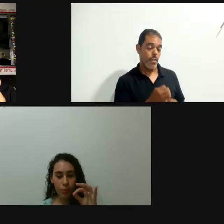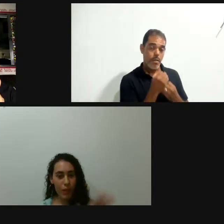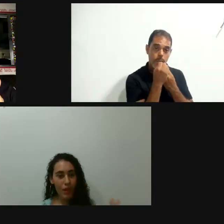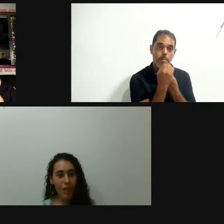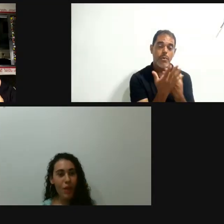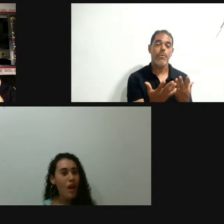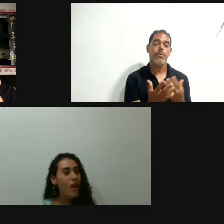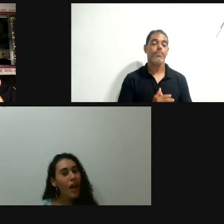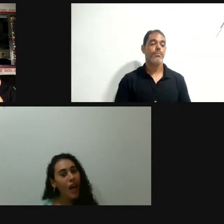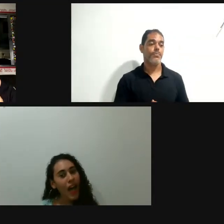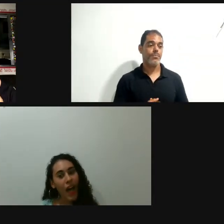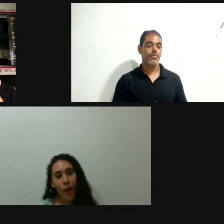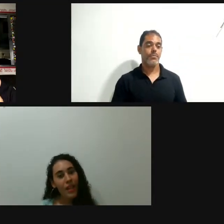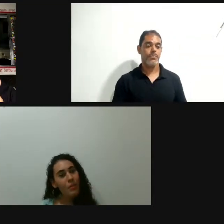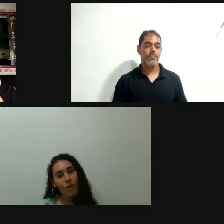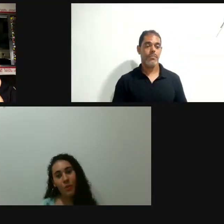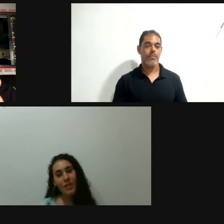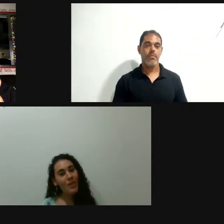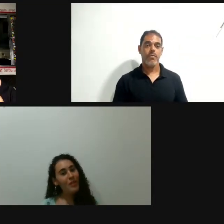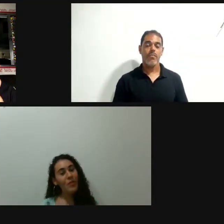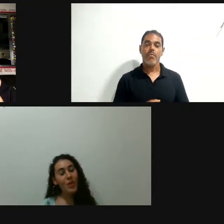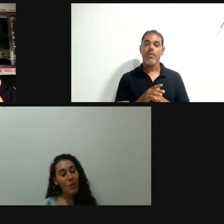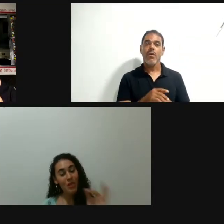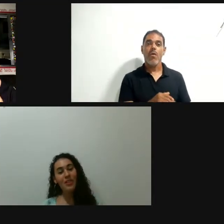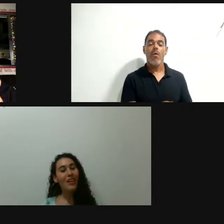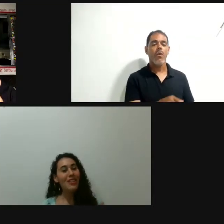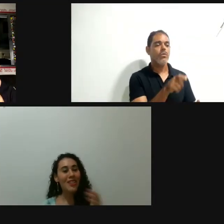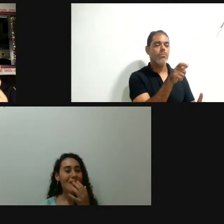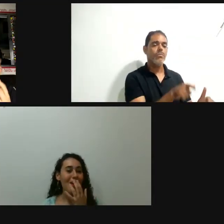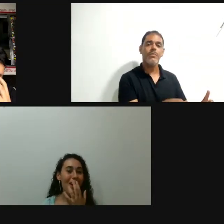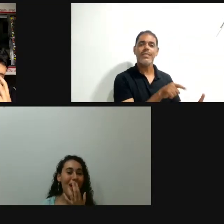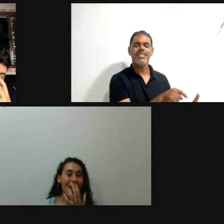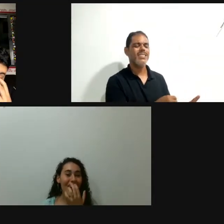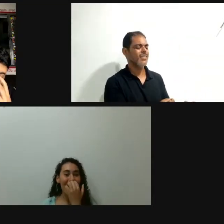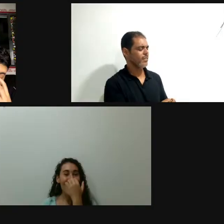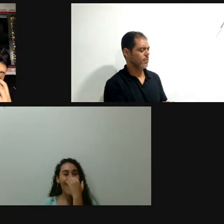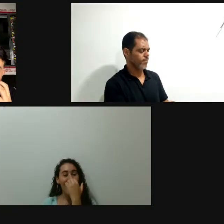quê? primeiro. É um anime muito emocionante, gente.